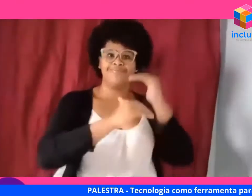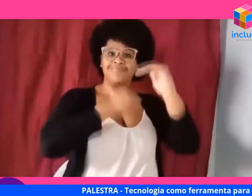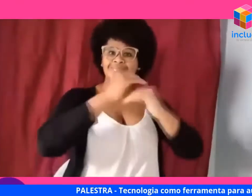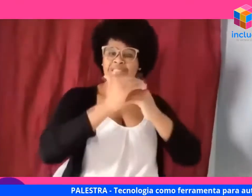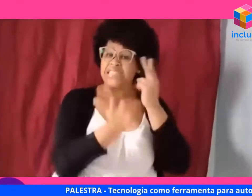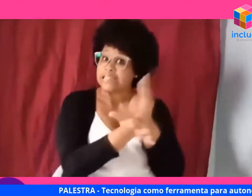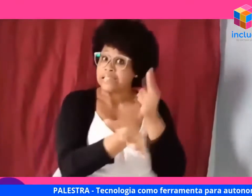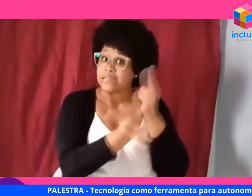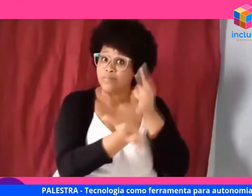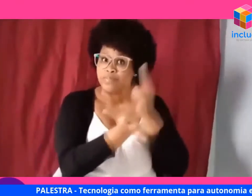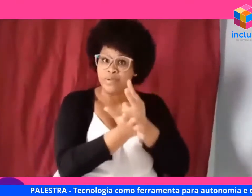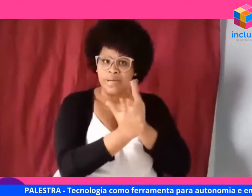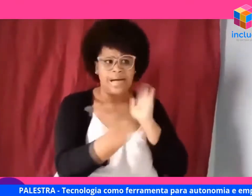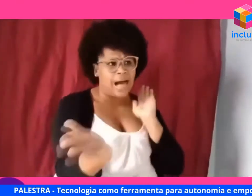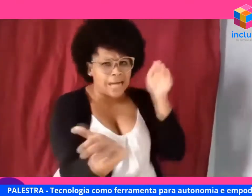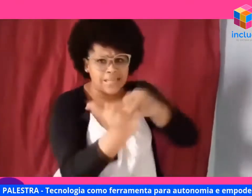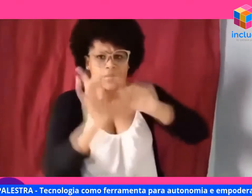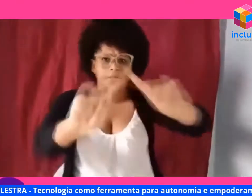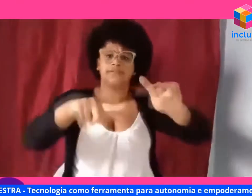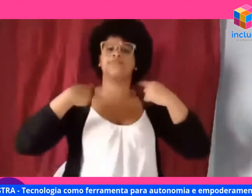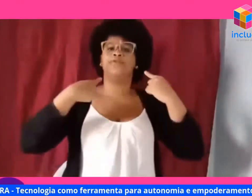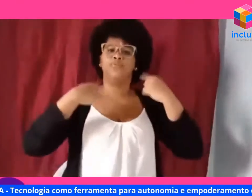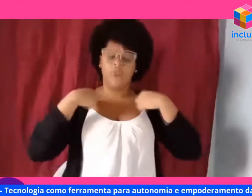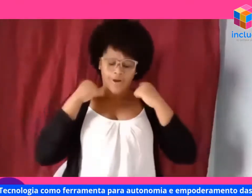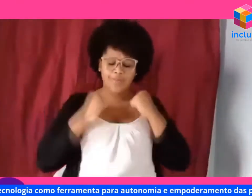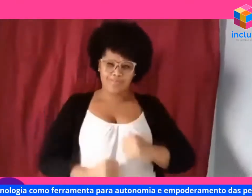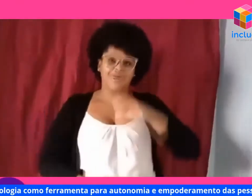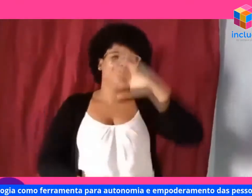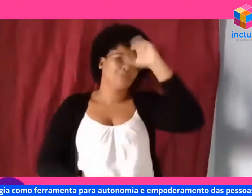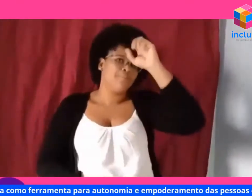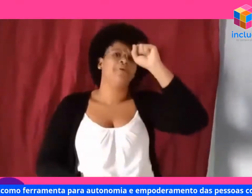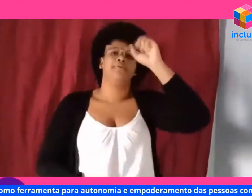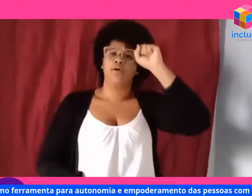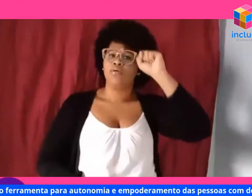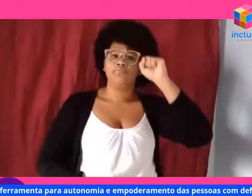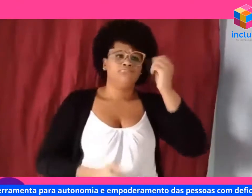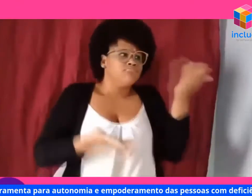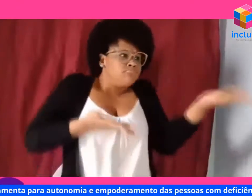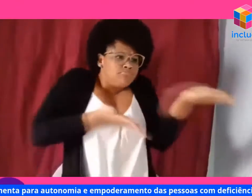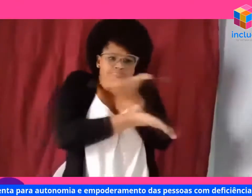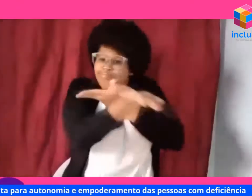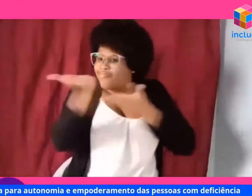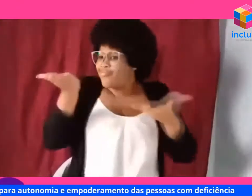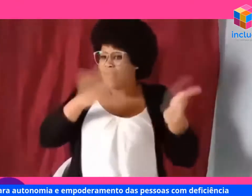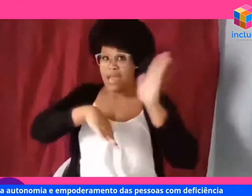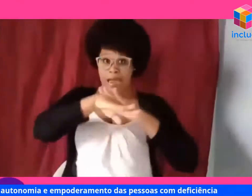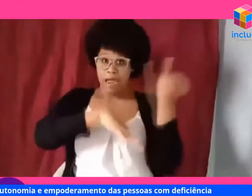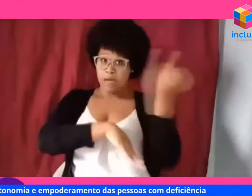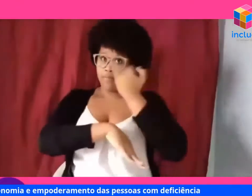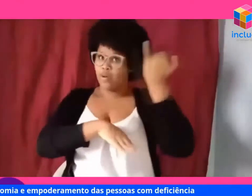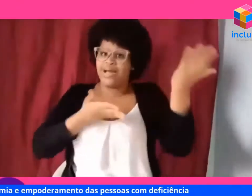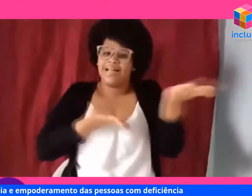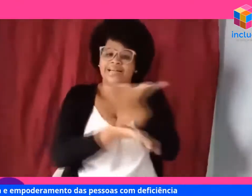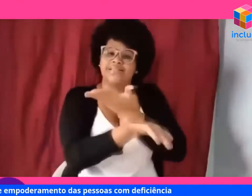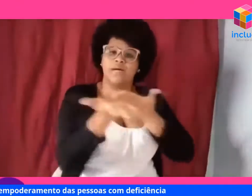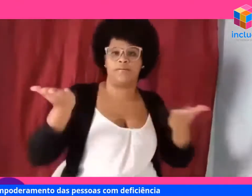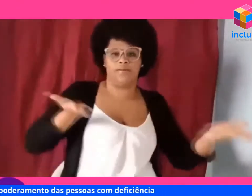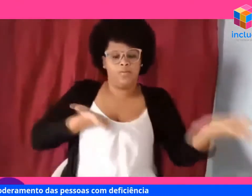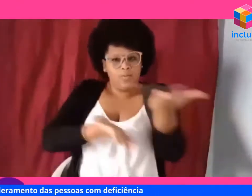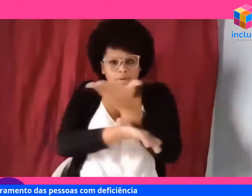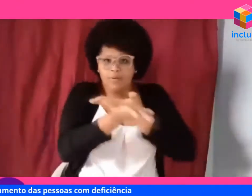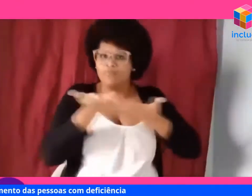Então, eu quero aprender mais, eu quero me desenvolver mais, eu quero ser sempre desafiada, eu gosto disso, eu gosto de aprender. O